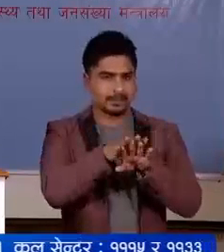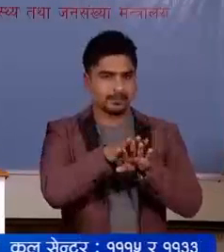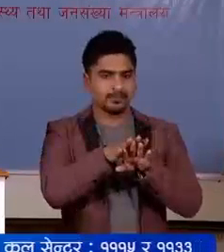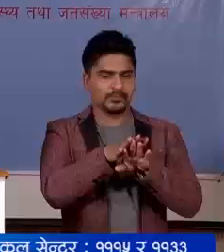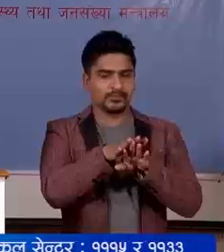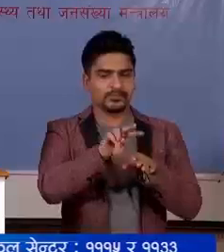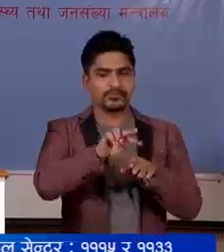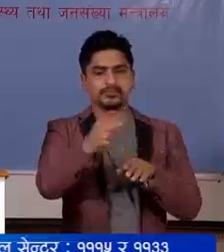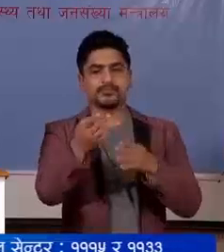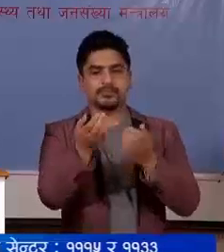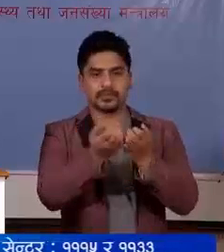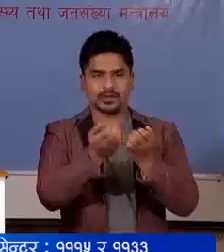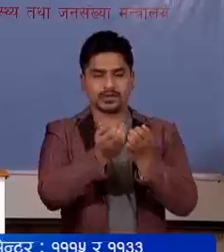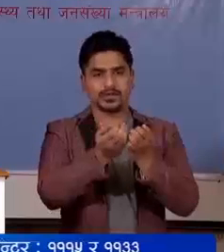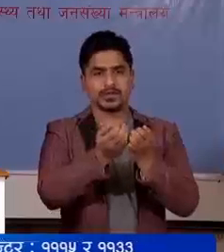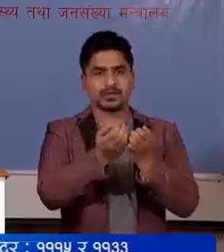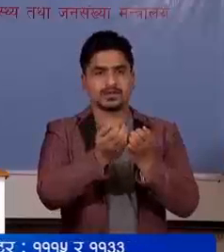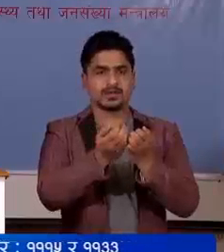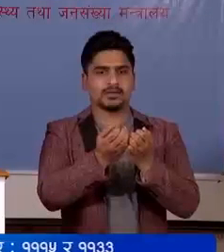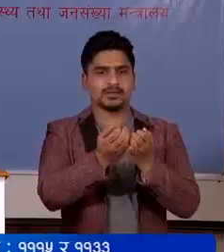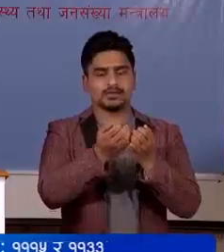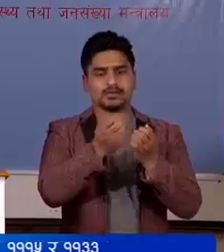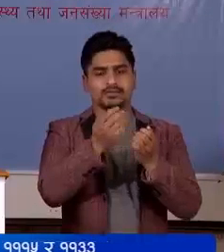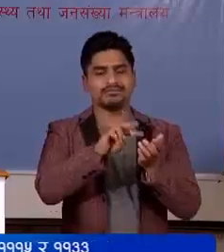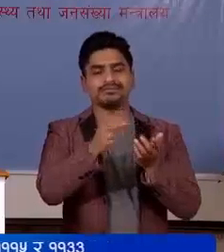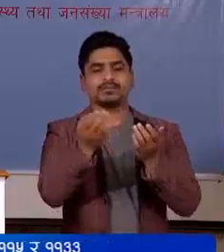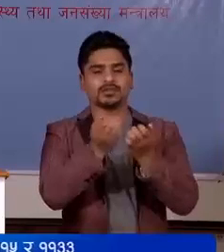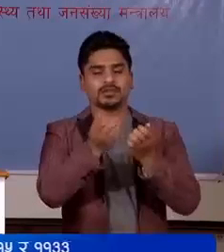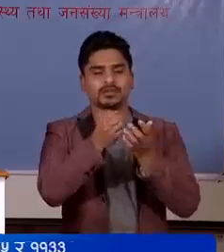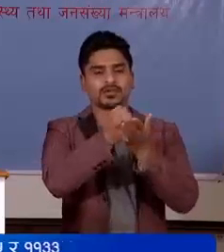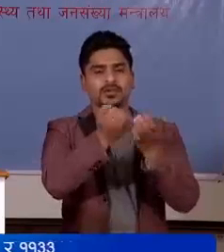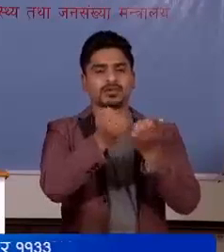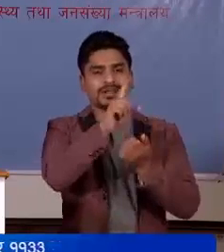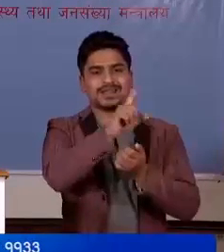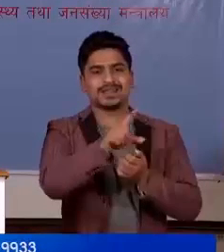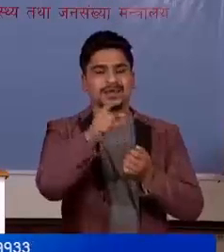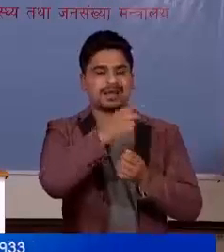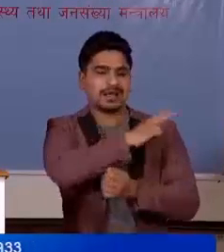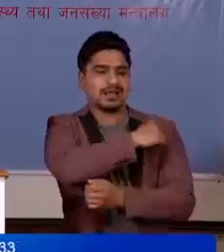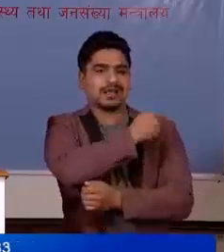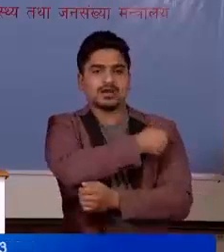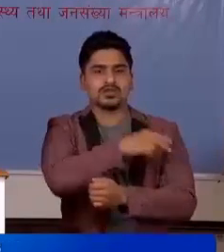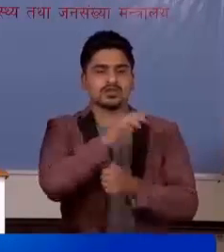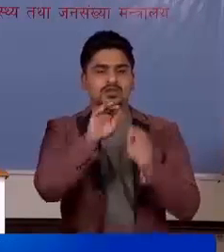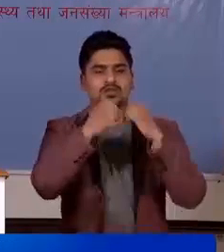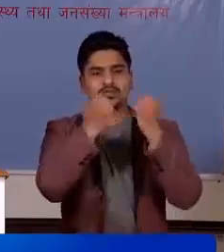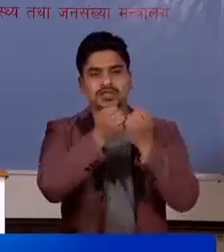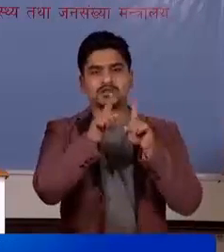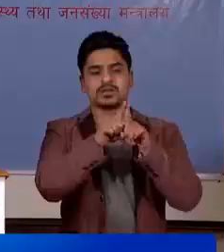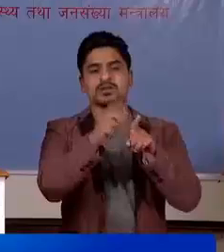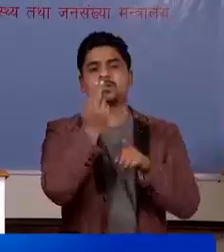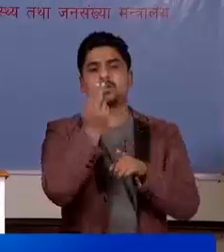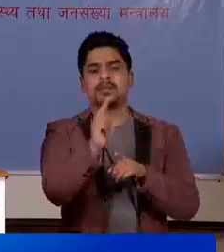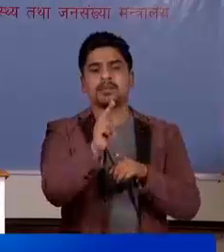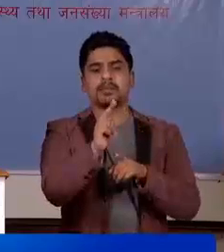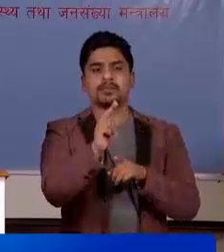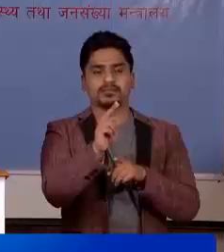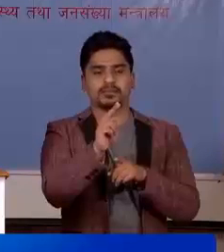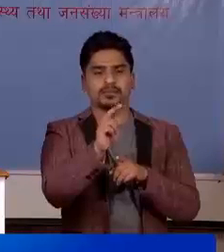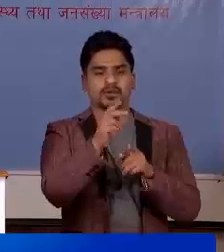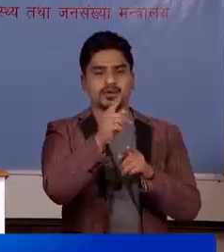ट्रांस्पर गर्णो को निमति प्रेशन मा सयोग गर्णो को निमति नेपाल रेटकर सोसाइटी संग भाहेको र